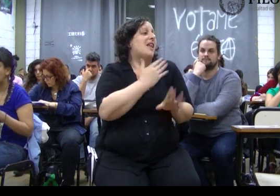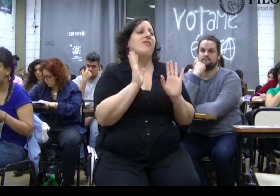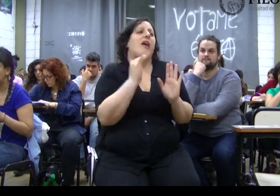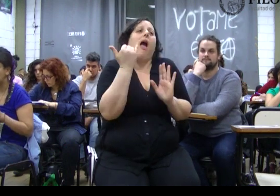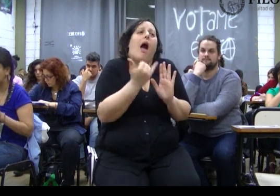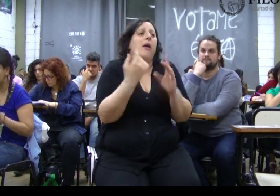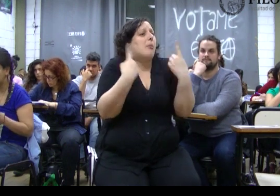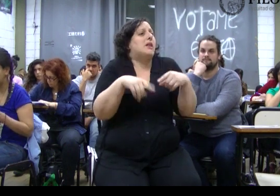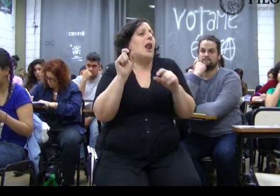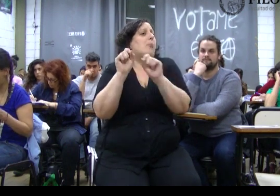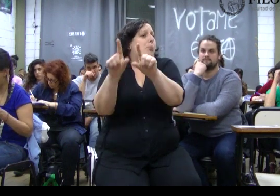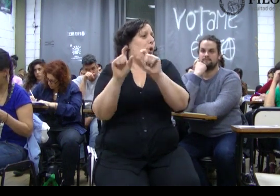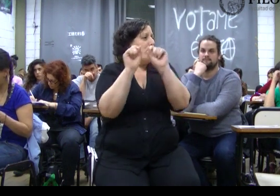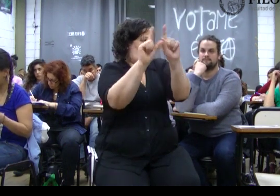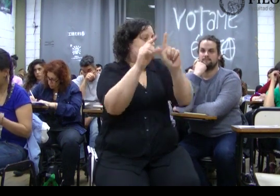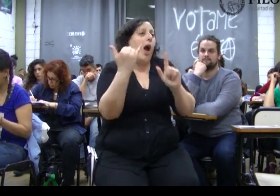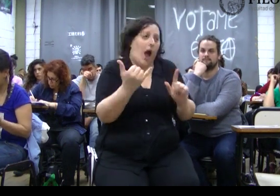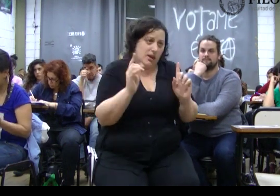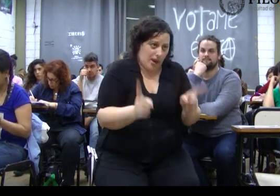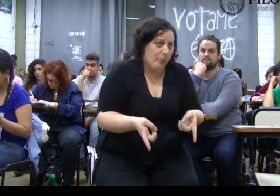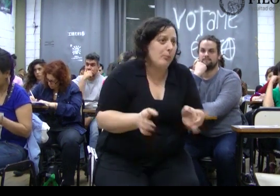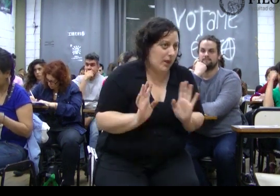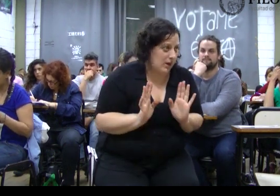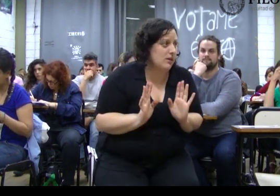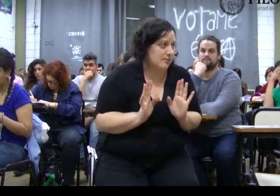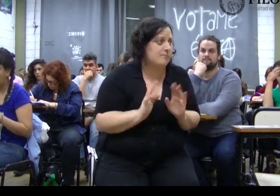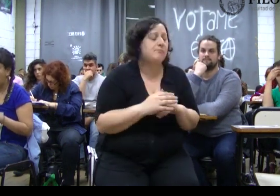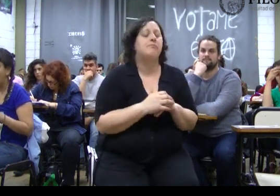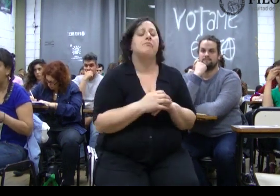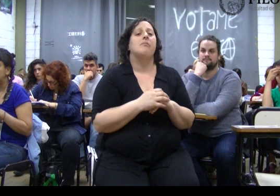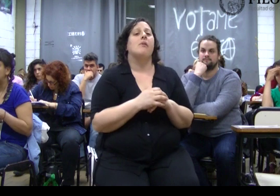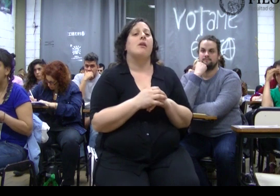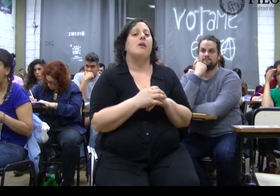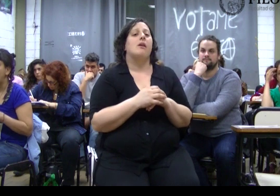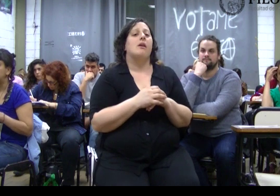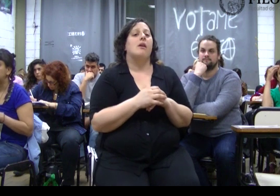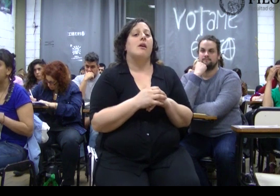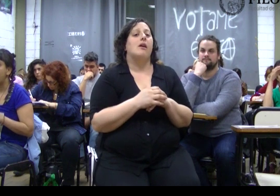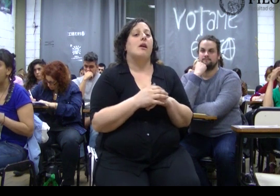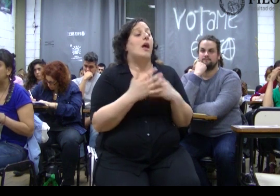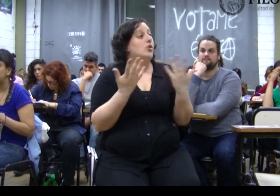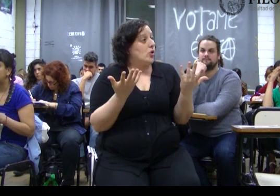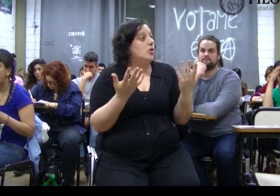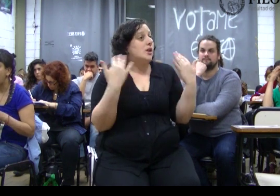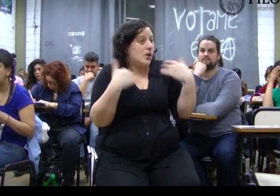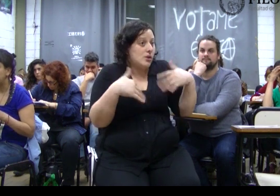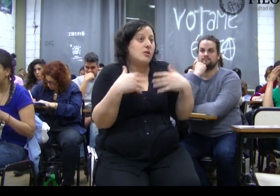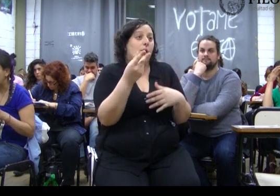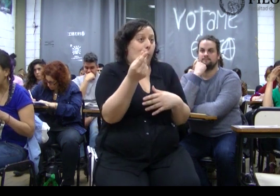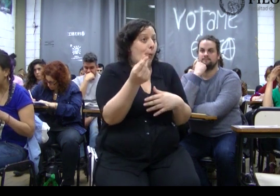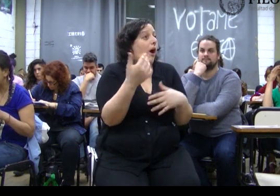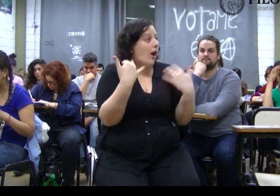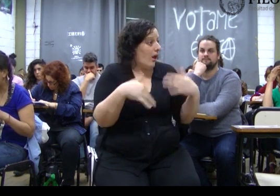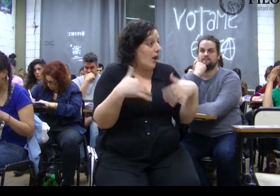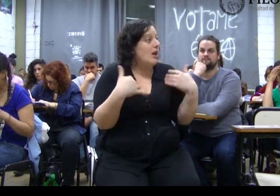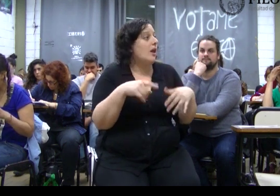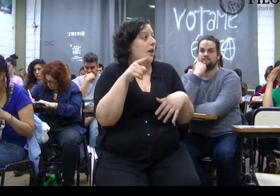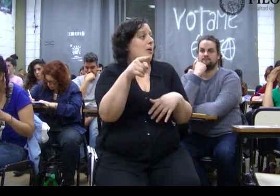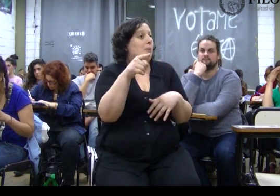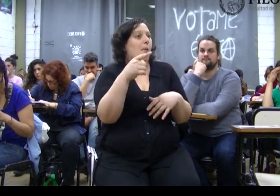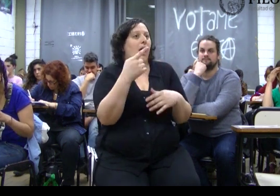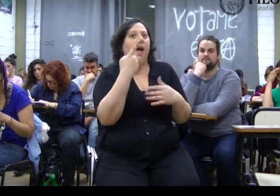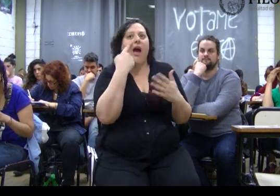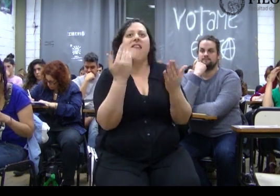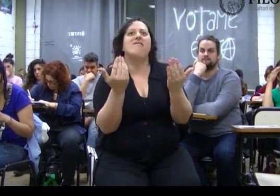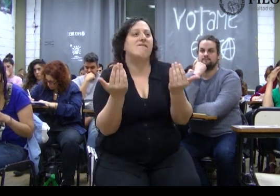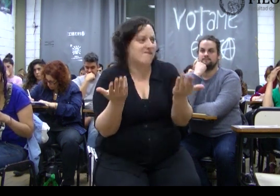propios materiales también, ¿no? Lo cual también hay como una riqueza ahí para explorar. ¿Y por